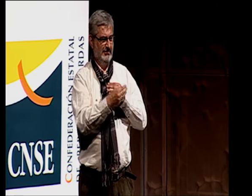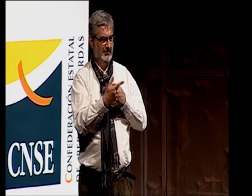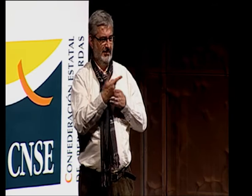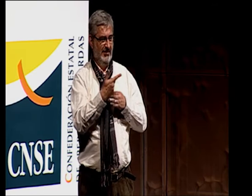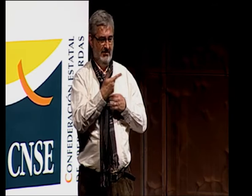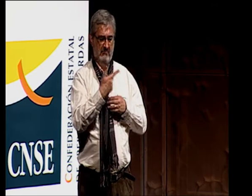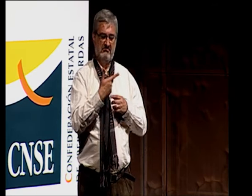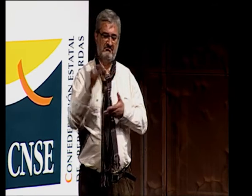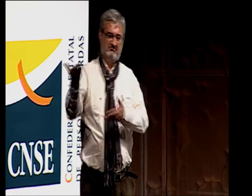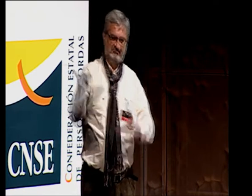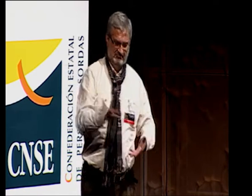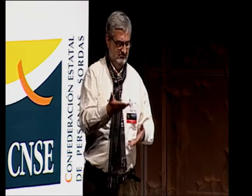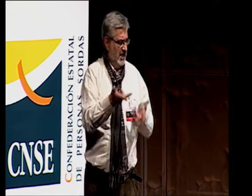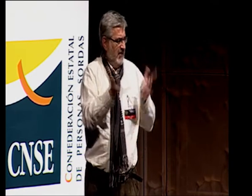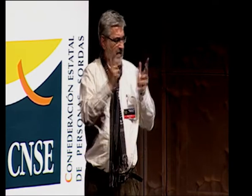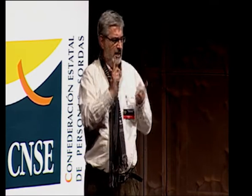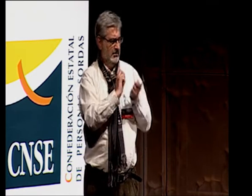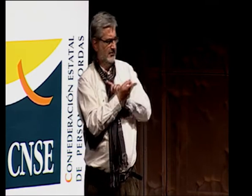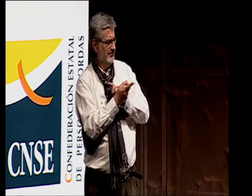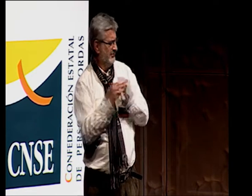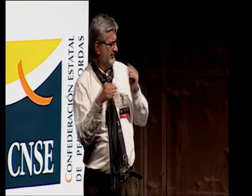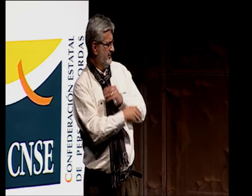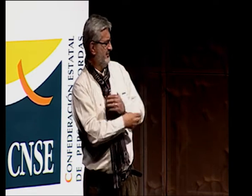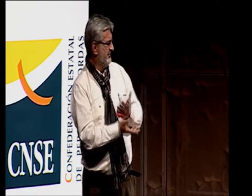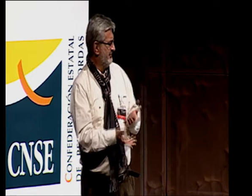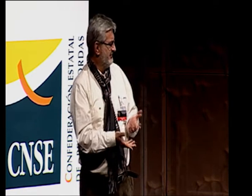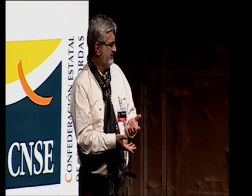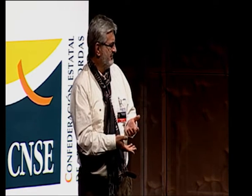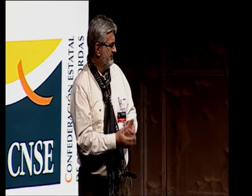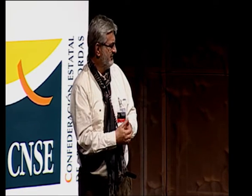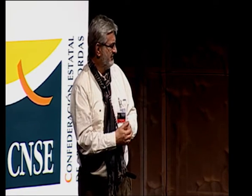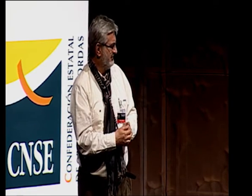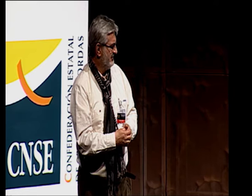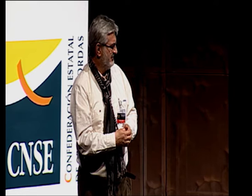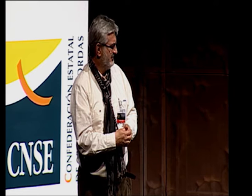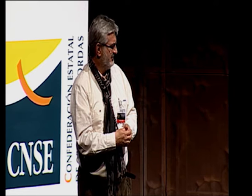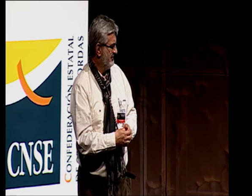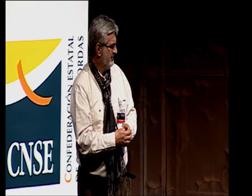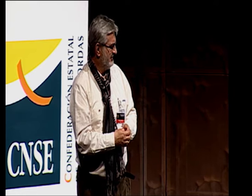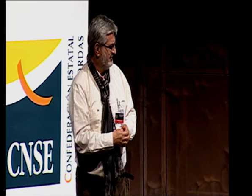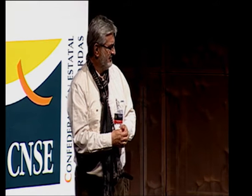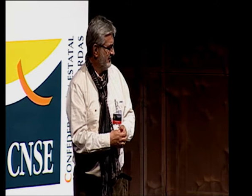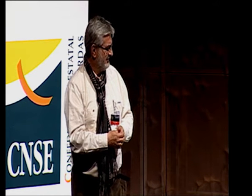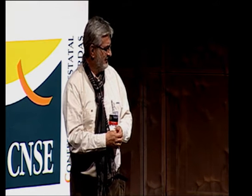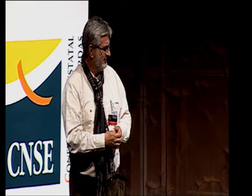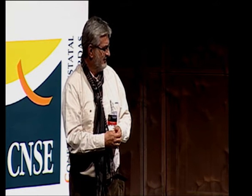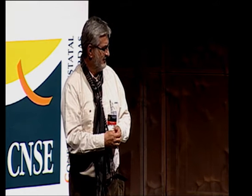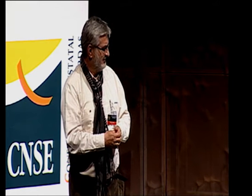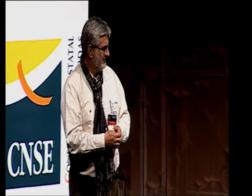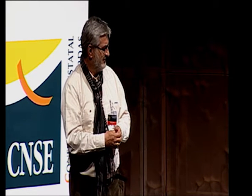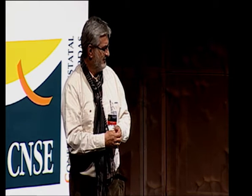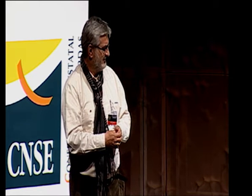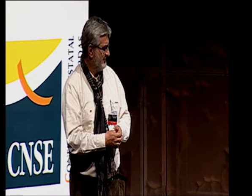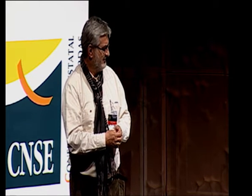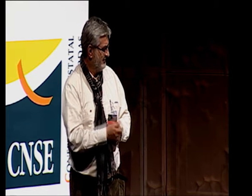a veces er que eran personas oyentes y se dicen que eran personas que realmente no eran sordas Entonces esto me ha quedado un poco confuso de